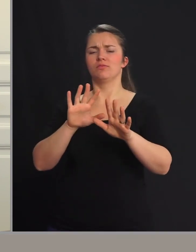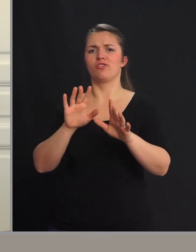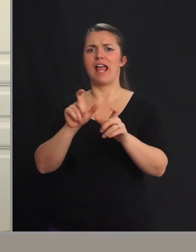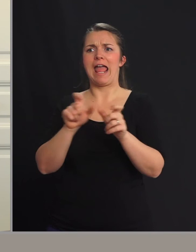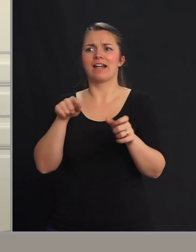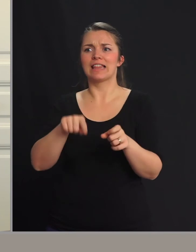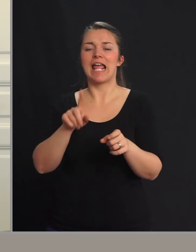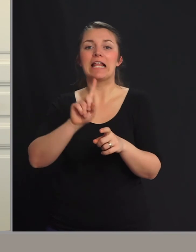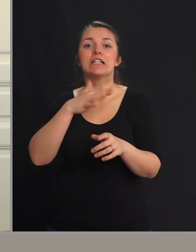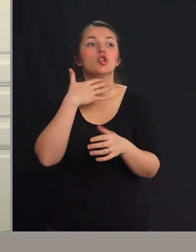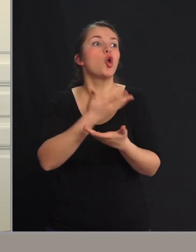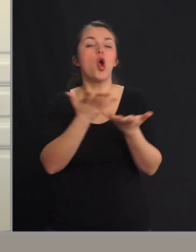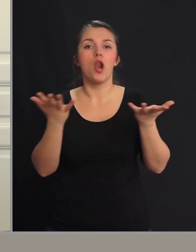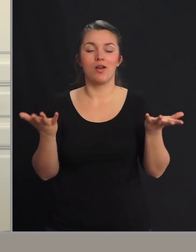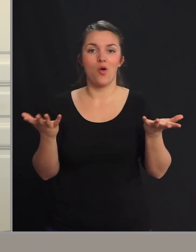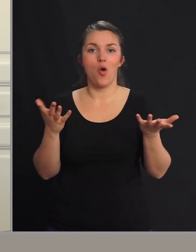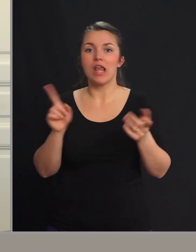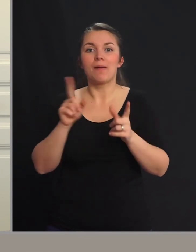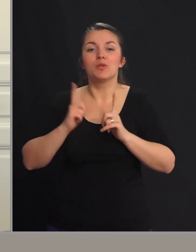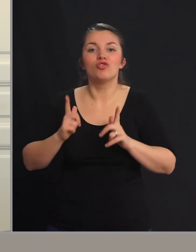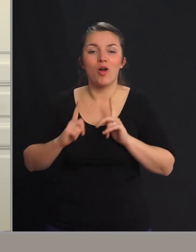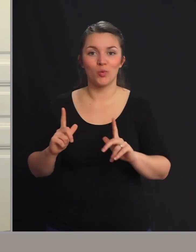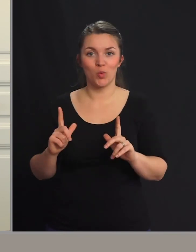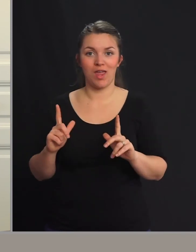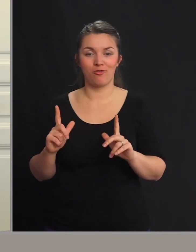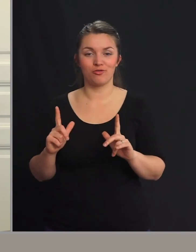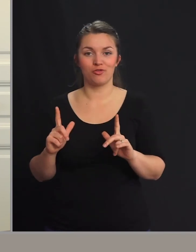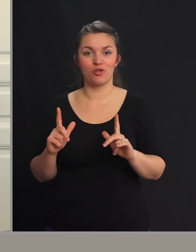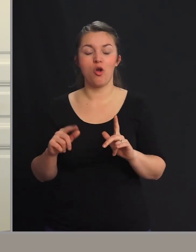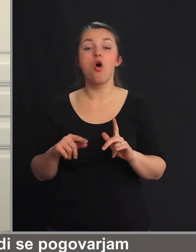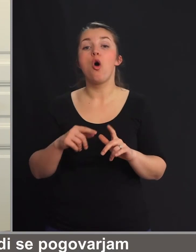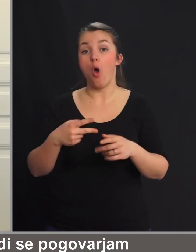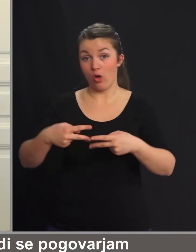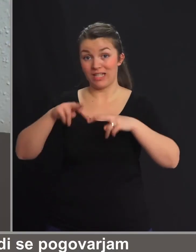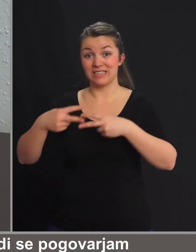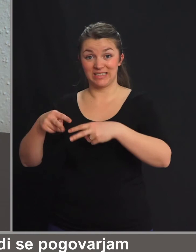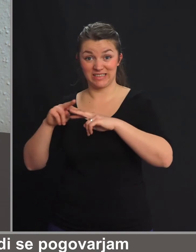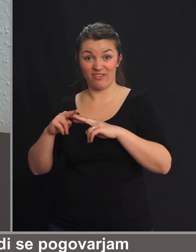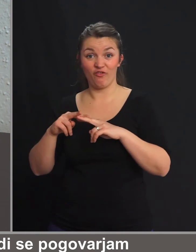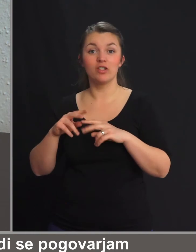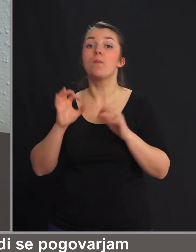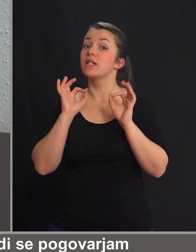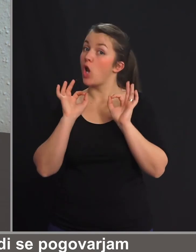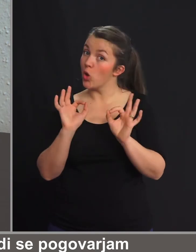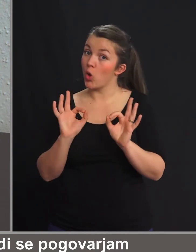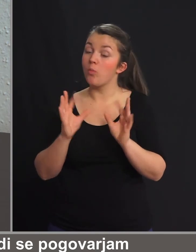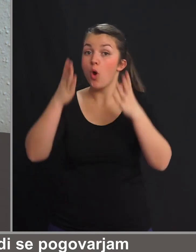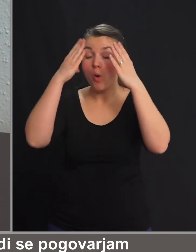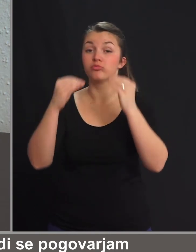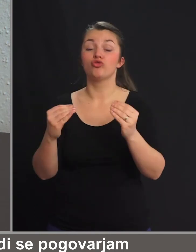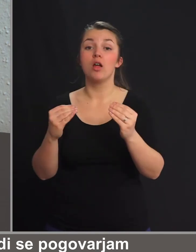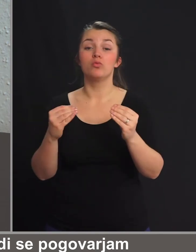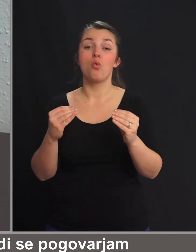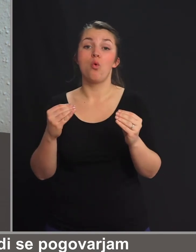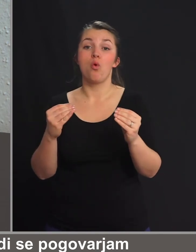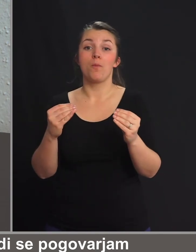presenečen, ker tega ni toliko in ne pričakuješ. So pa odzivi zelo dobri.